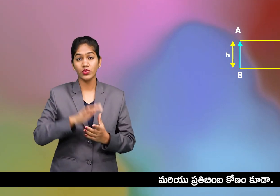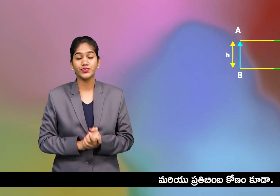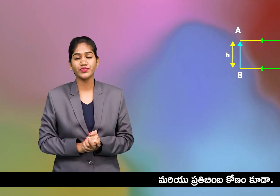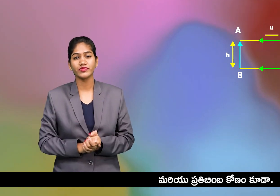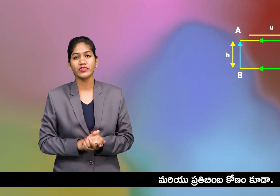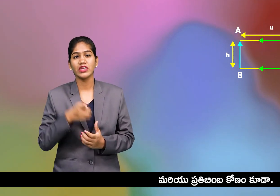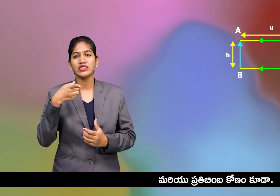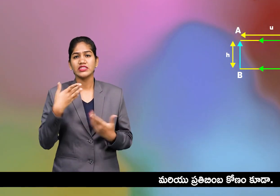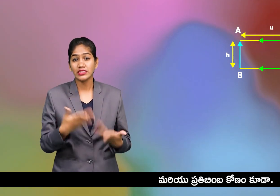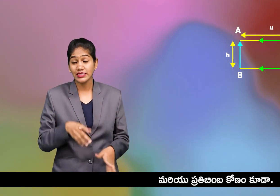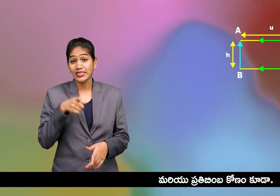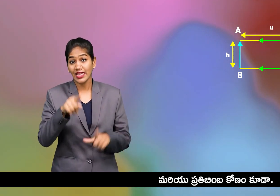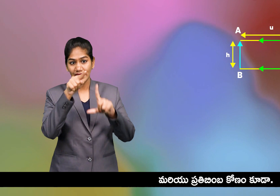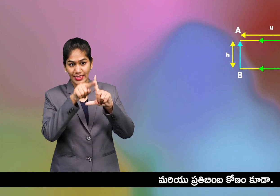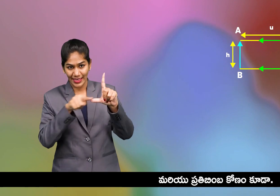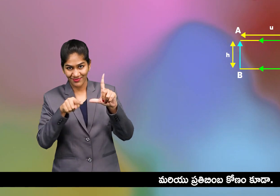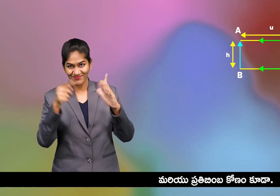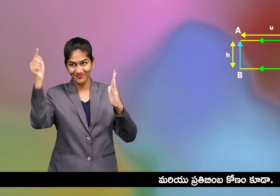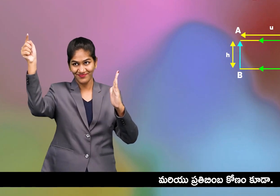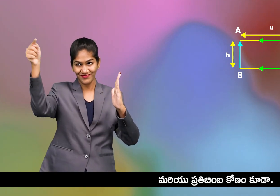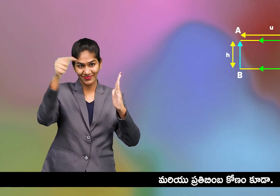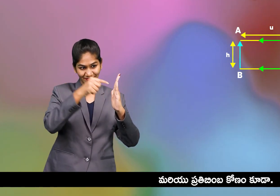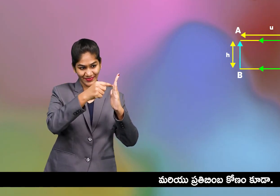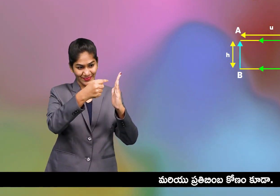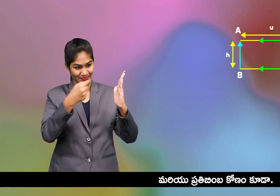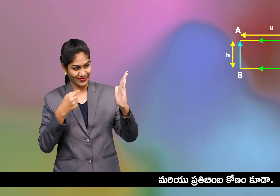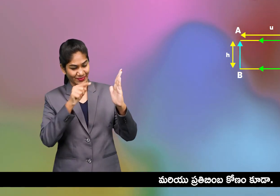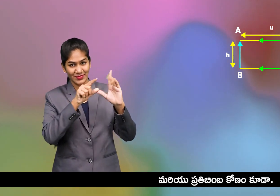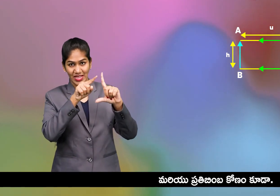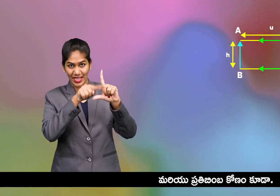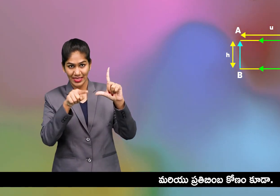సంభవం యొక్క కోణం 0 మరియు ప్రతిబింబ కోణం కూడా.